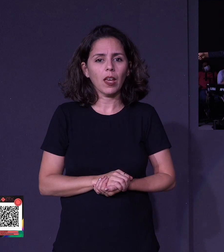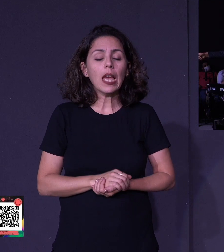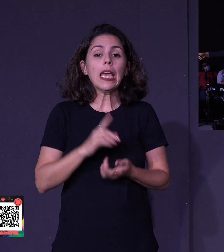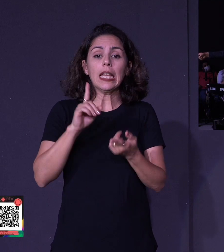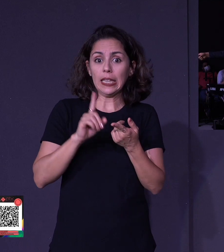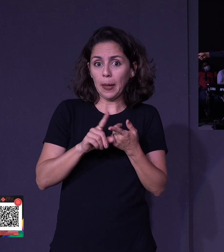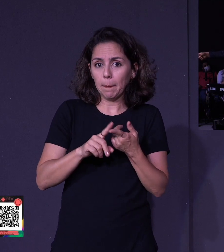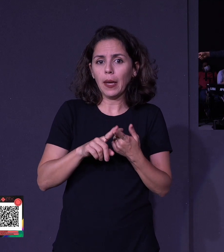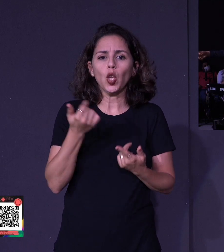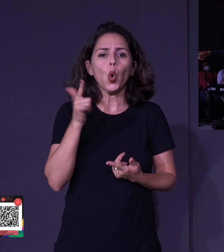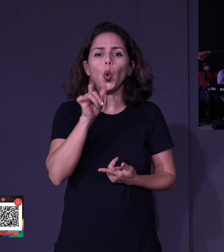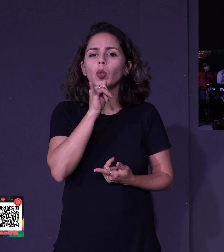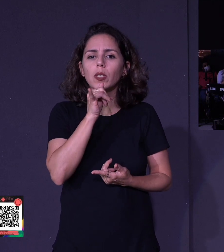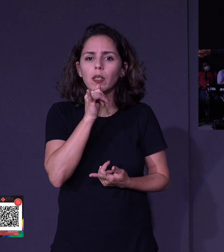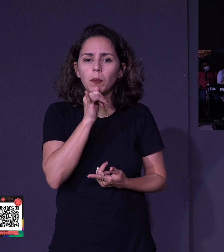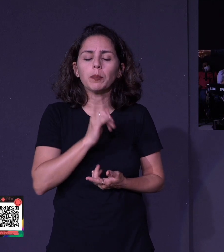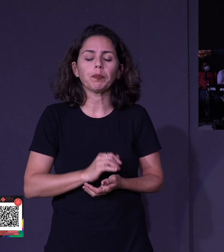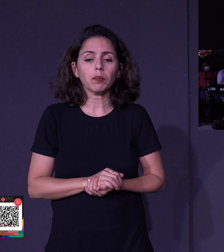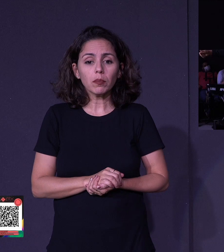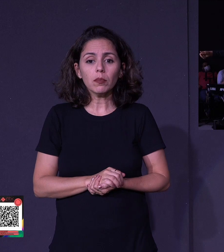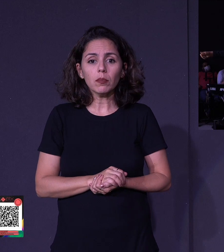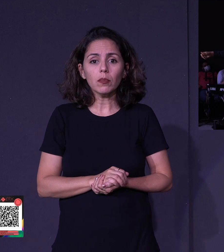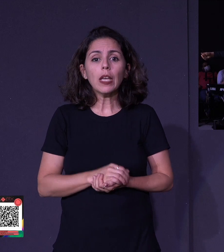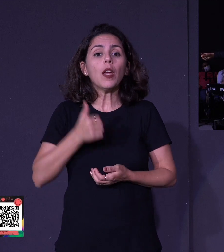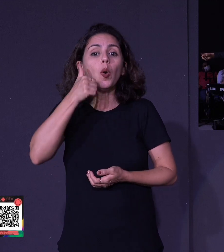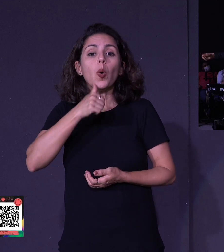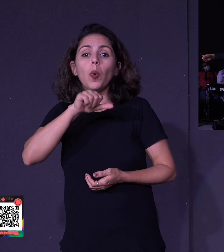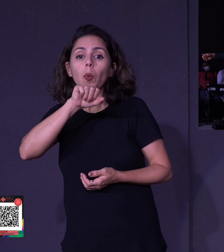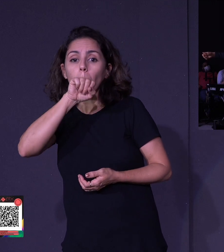tem? Dudinha não gosta muito não.